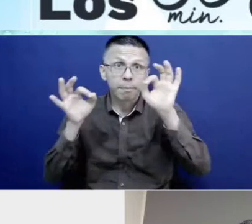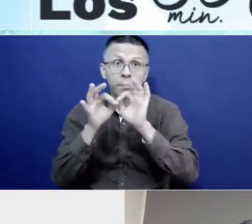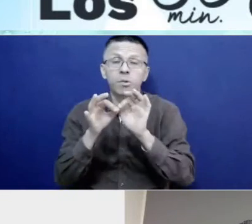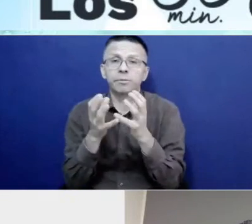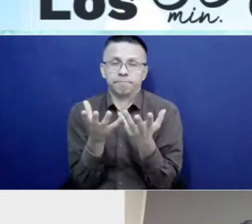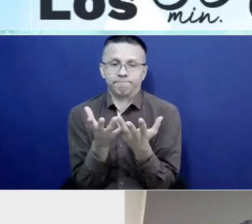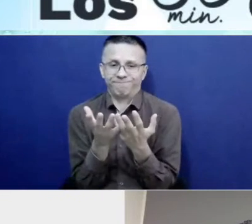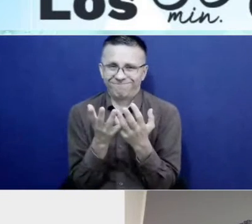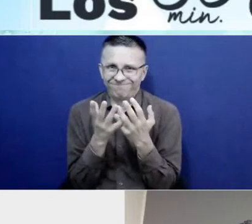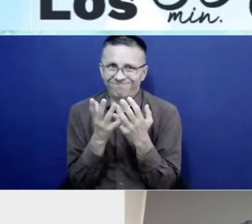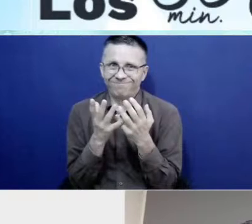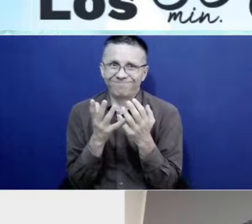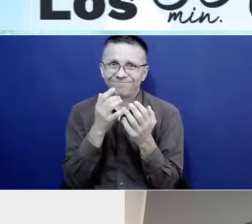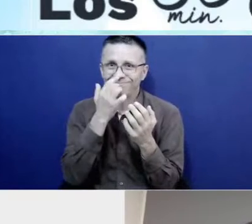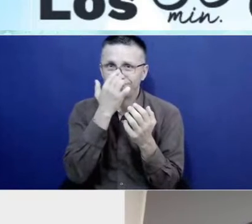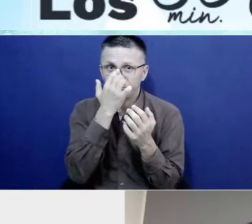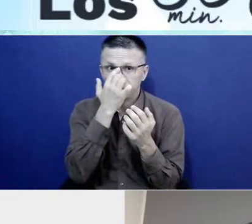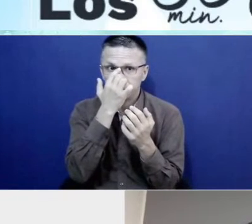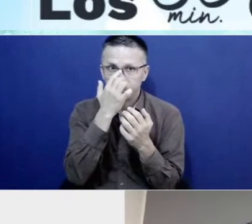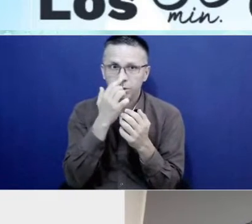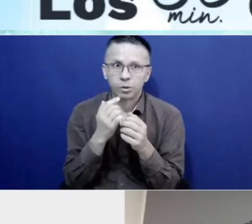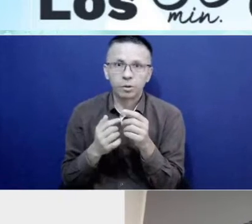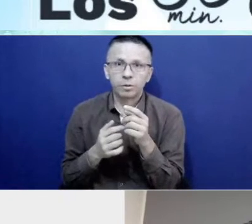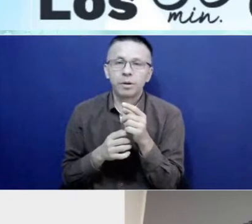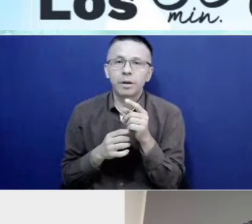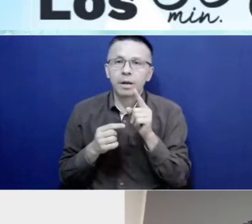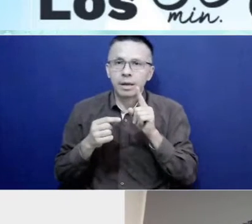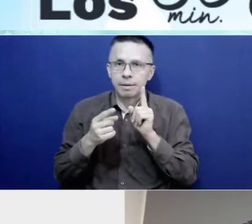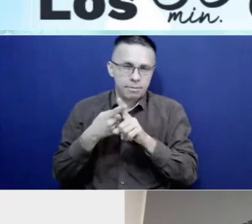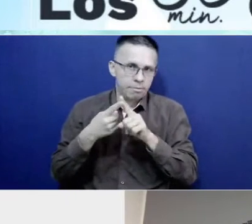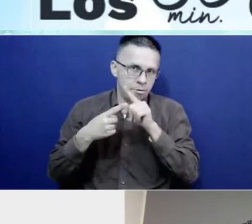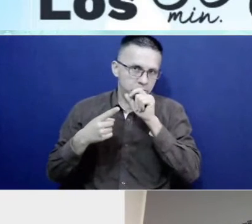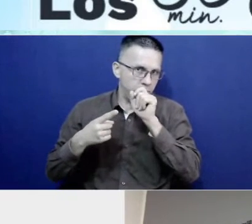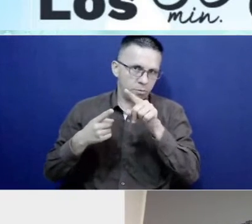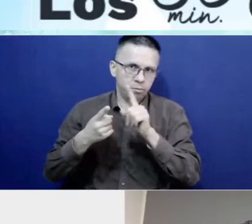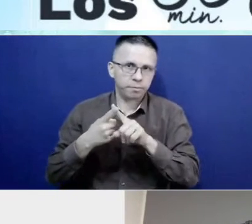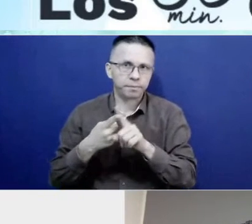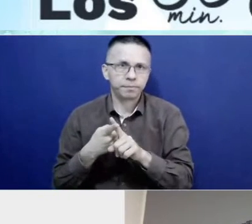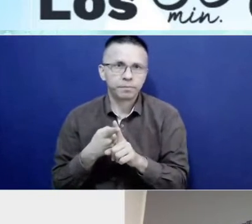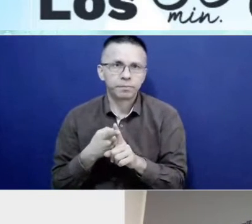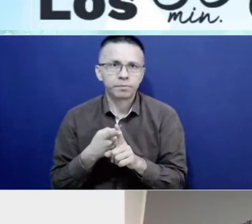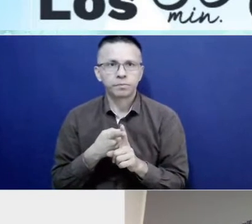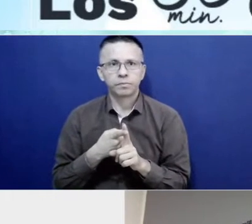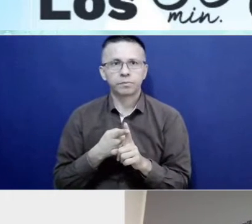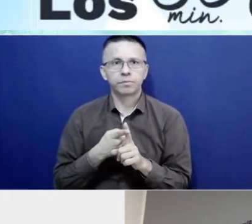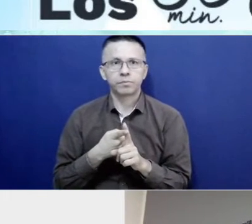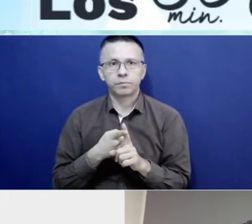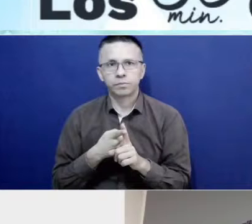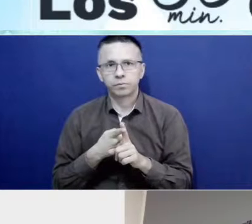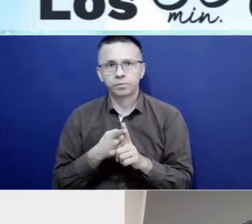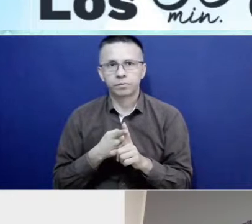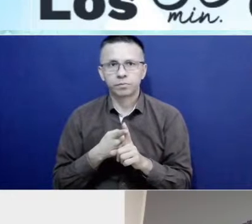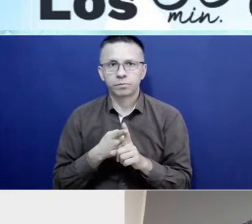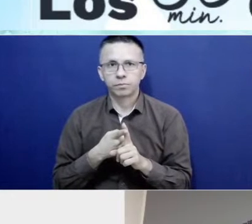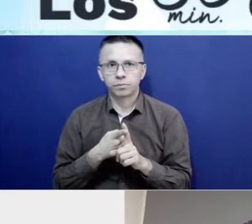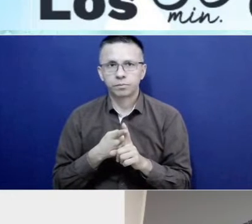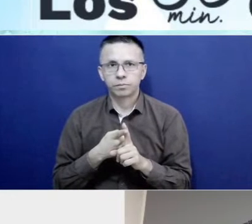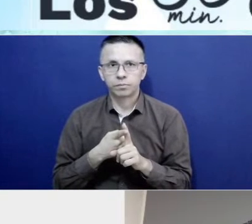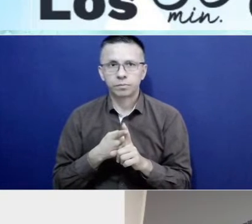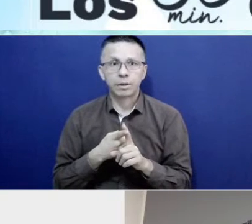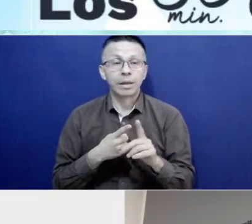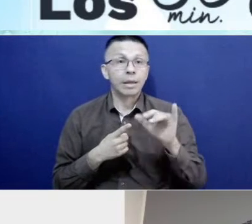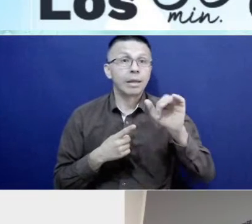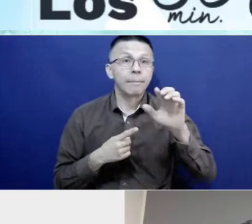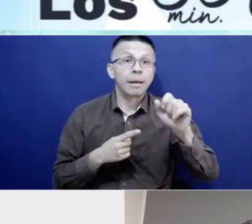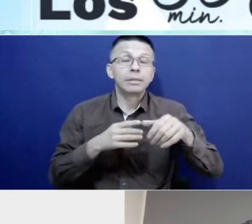están desarrollando en el territorio. La primera, ¿cierto? ¿Cómo van estos procesos de verificación de los requisitos y autorización de las